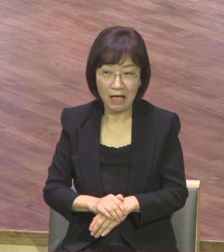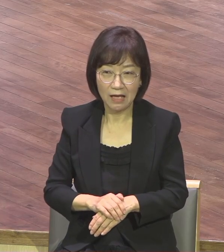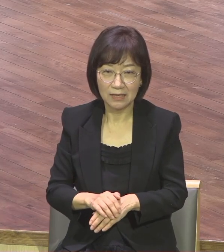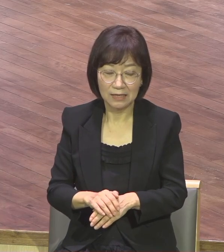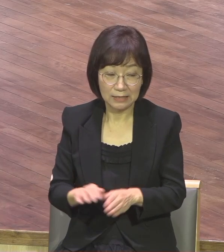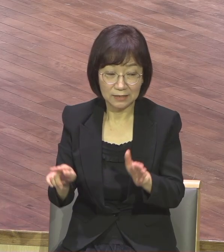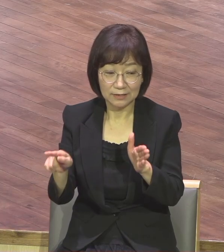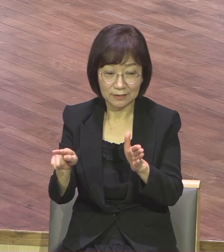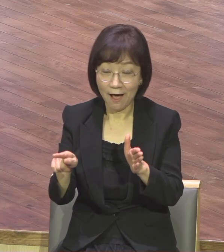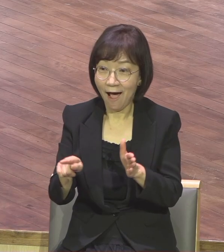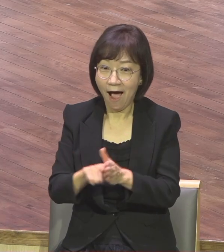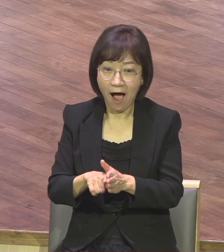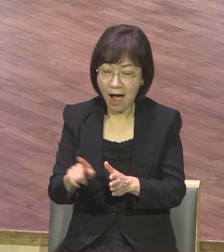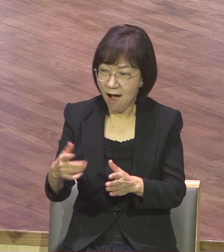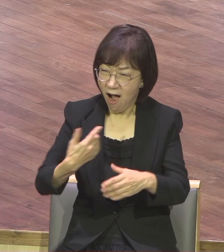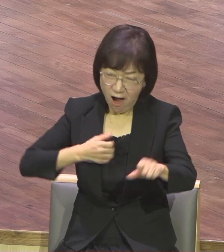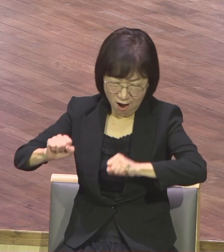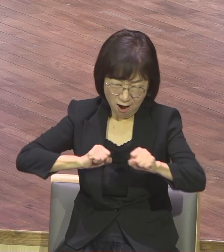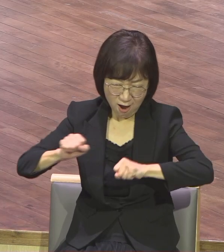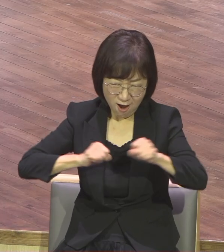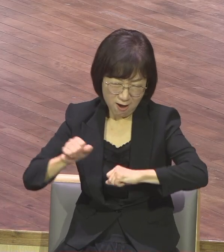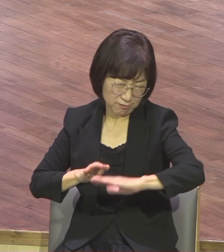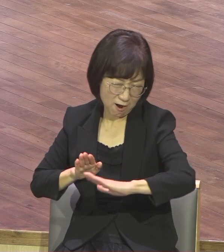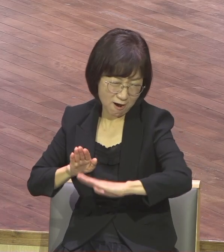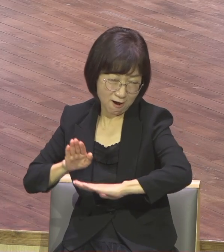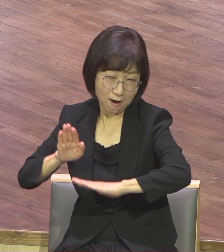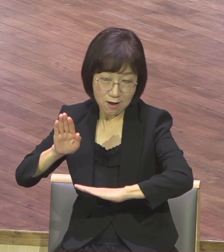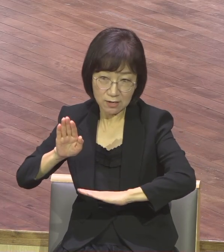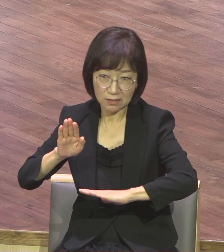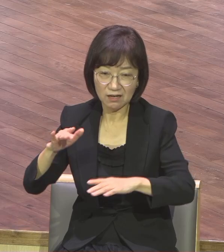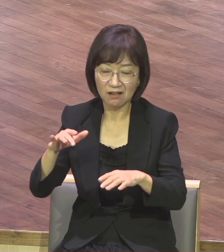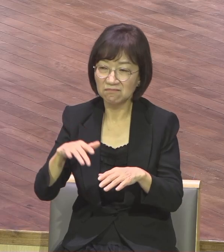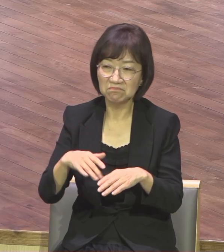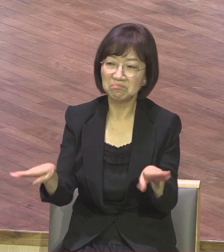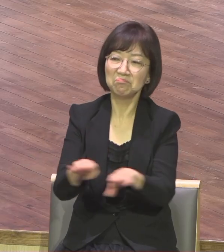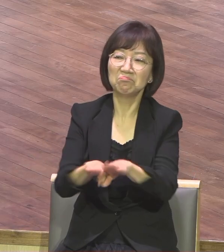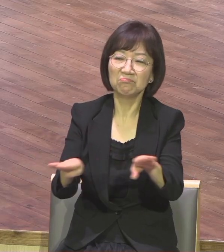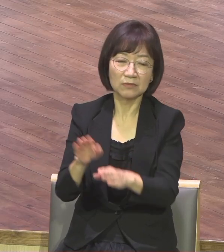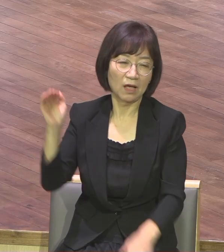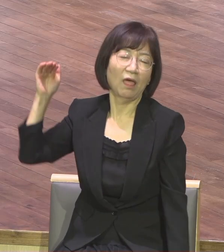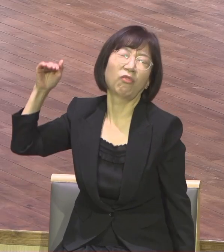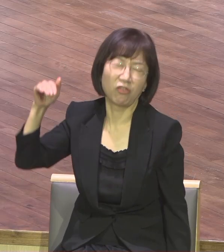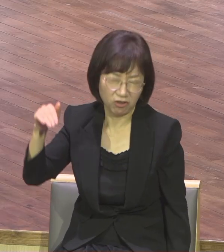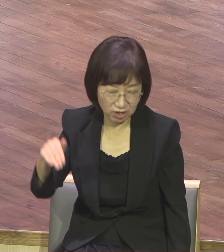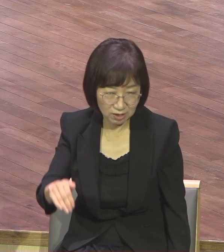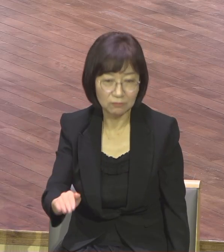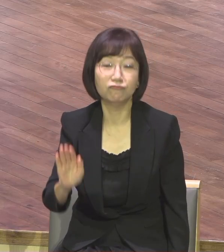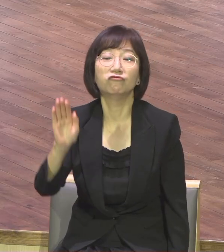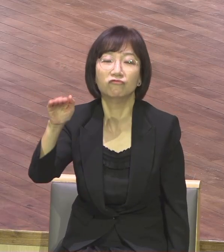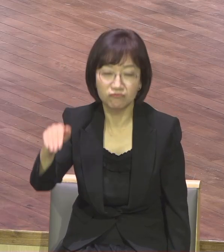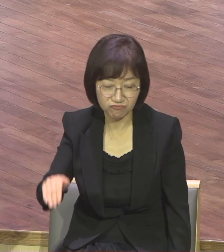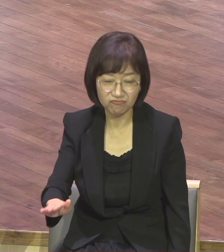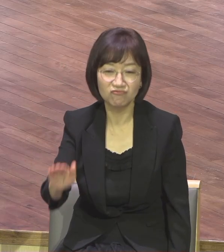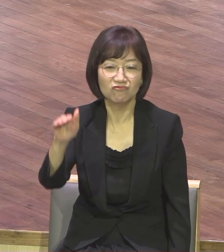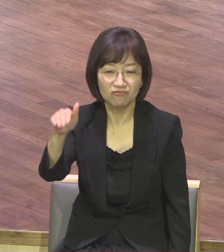심합니다. 언제는 뭐 대단히 신앙 좋아 보이든 언제는 뭐 교회도 안 나와. 업다운이